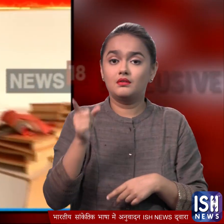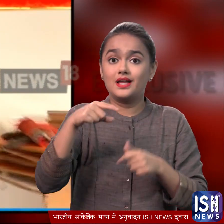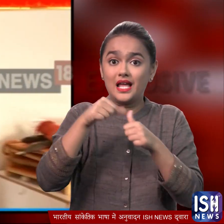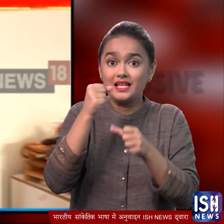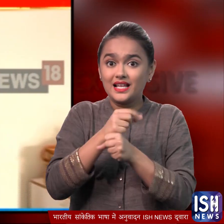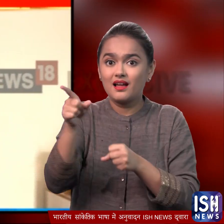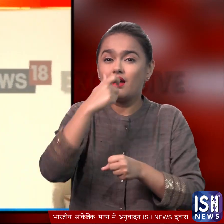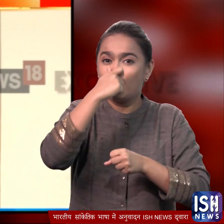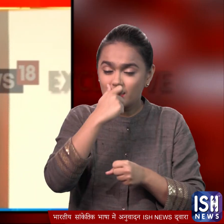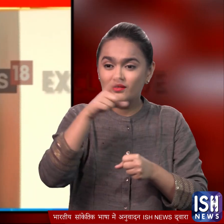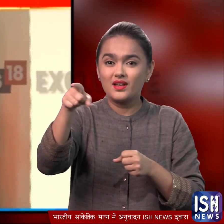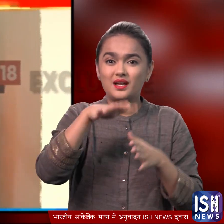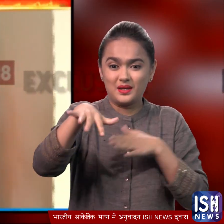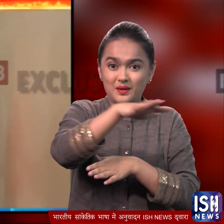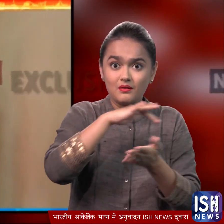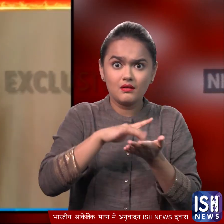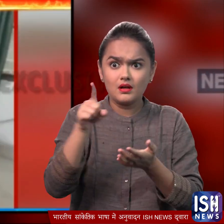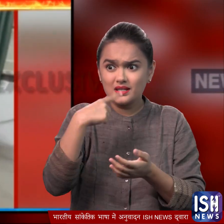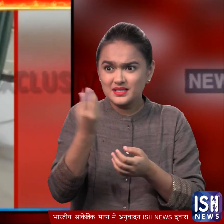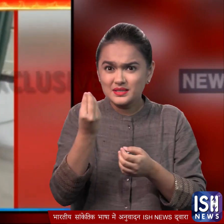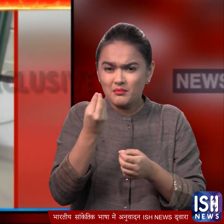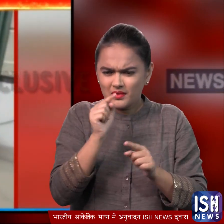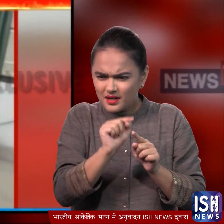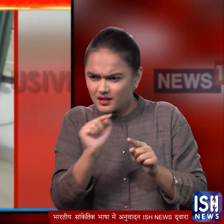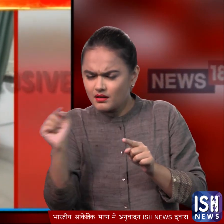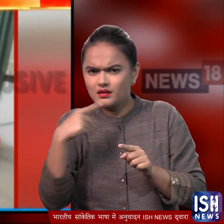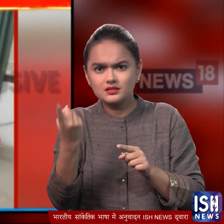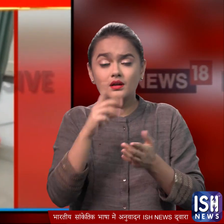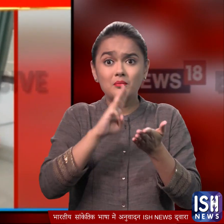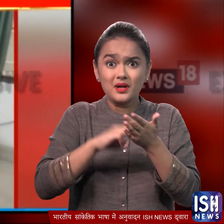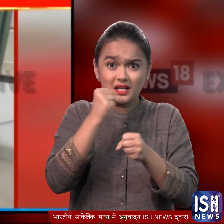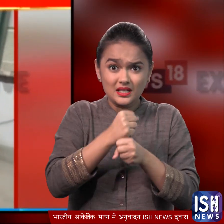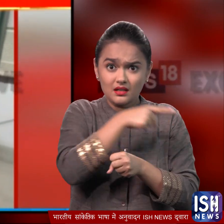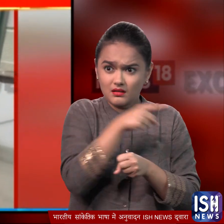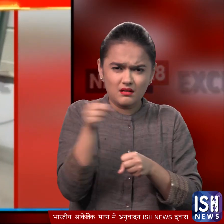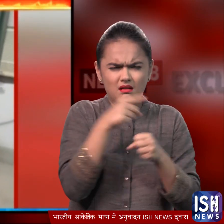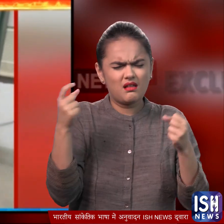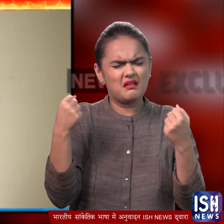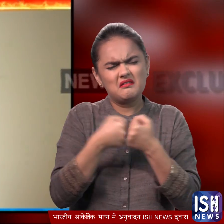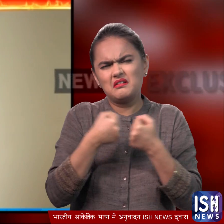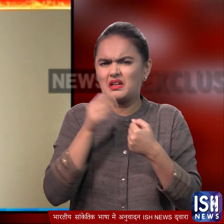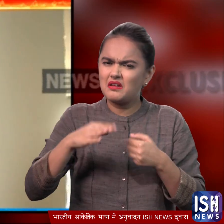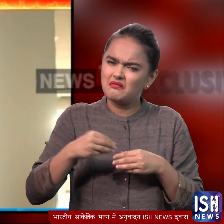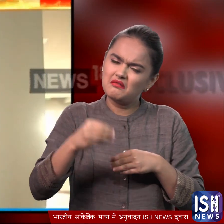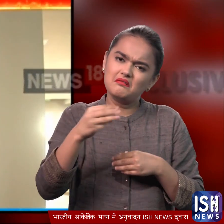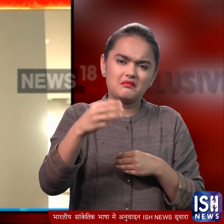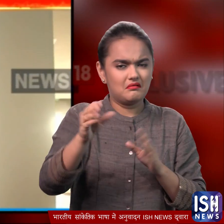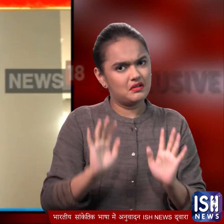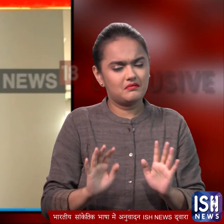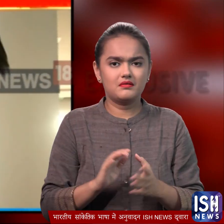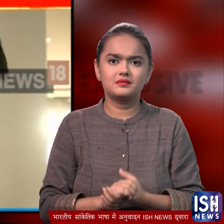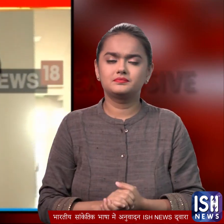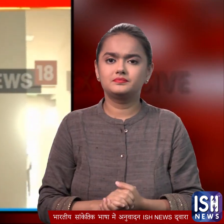गिरी के हरिद्वार के आश्रम में रहने वाले उनके शिष्यों ने तो इस बात पर मोहर ही लगा दी कि महंत नरेंद्र गिरी से उनकी खटपट थी। लेकिन विवाद था, ये मालूम